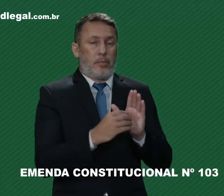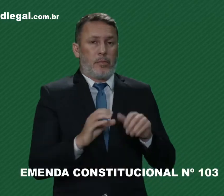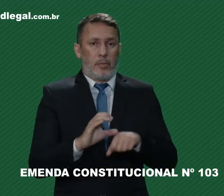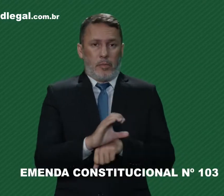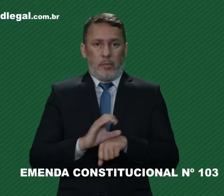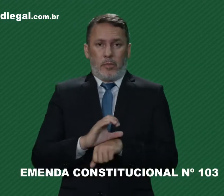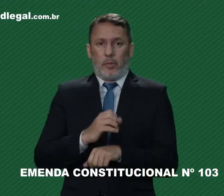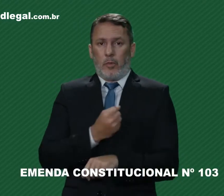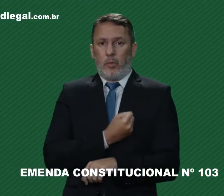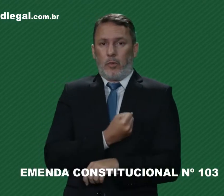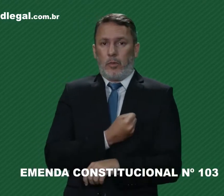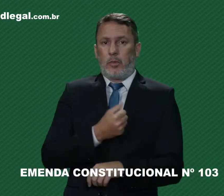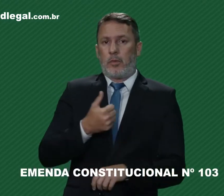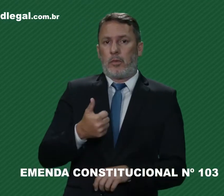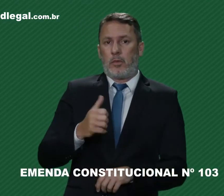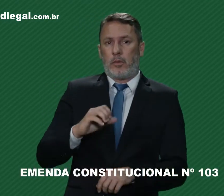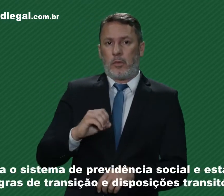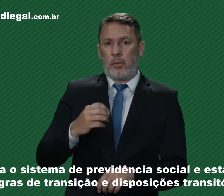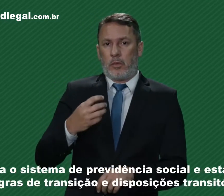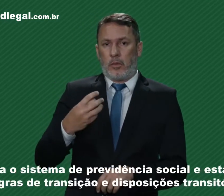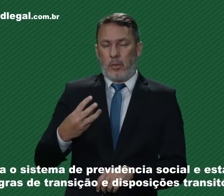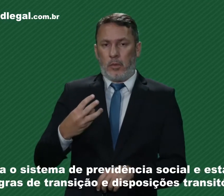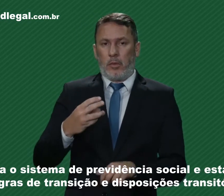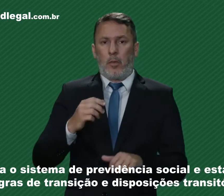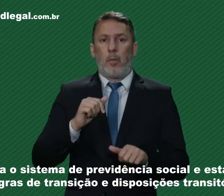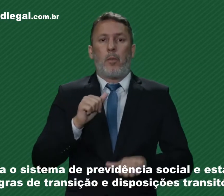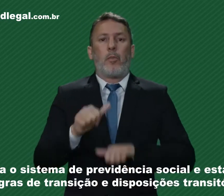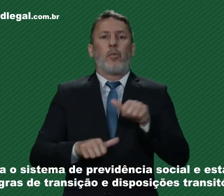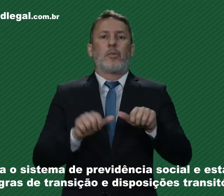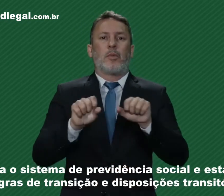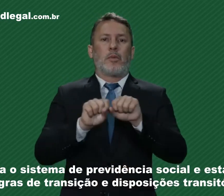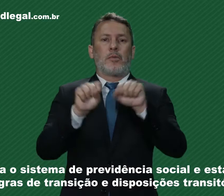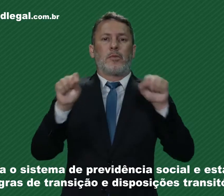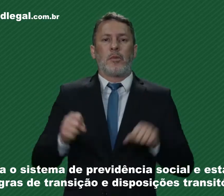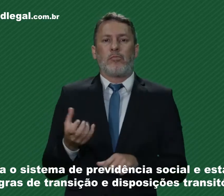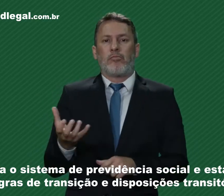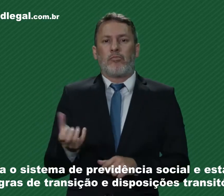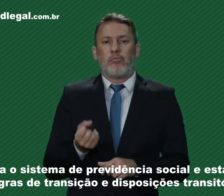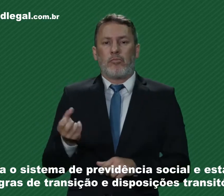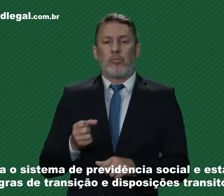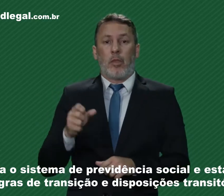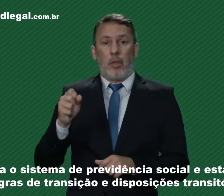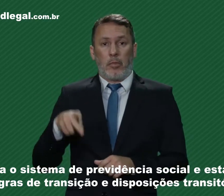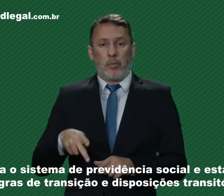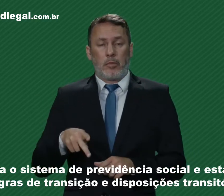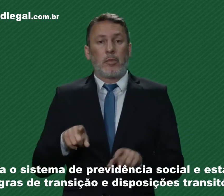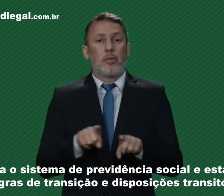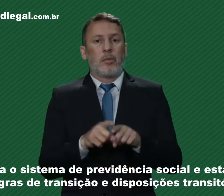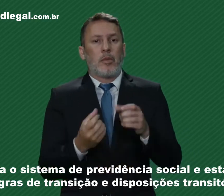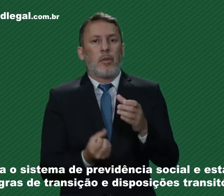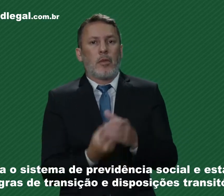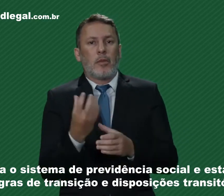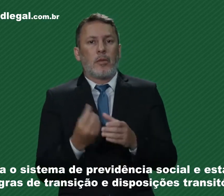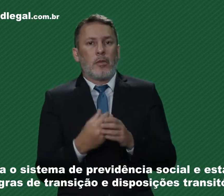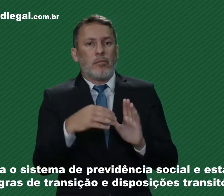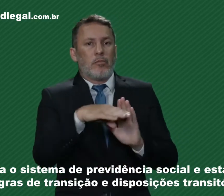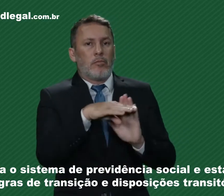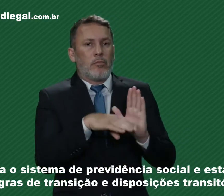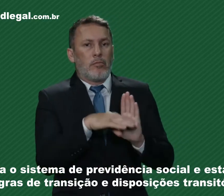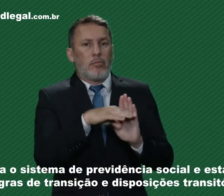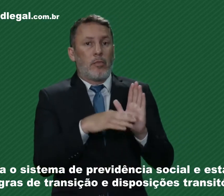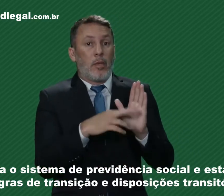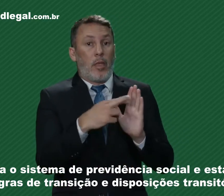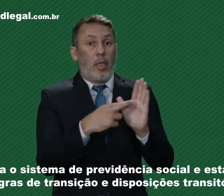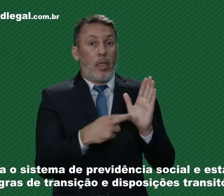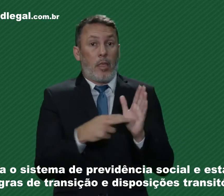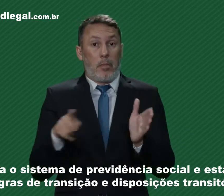Emenda Constitucional número 103. Altera o sistema de previdência social e estabelece regras de transição e